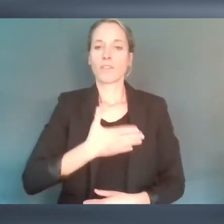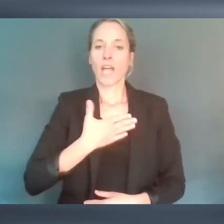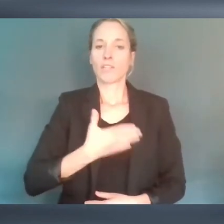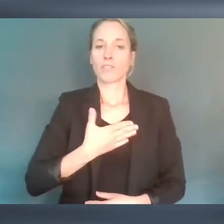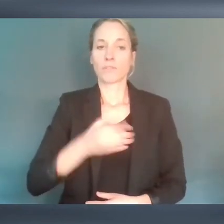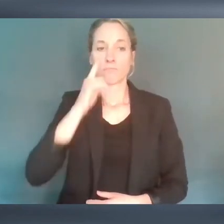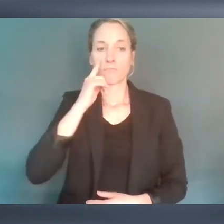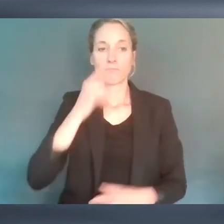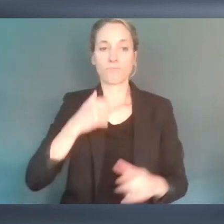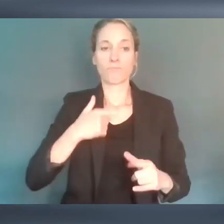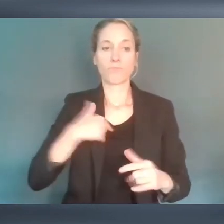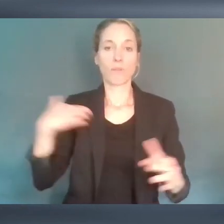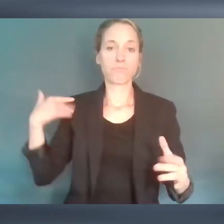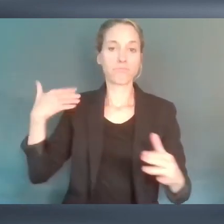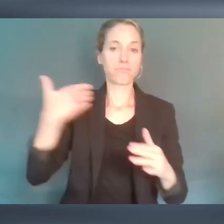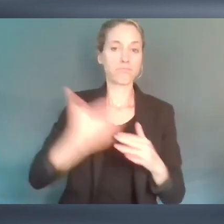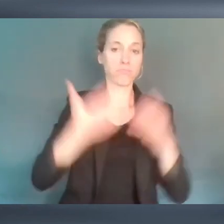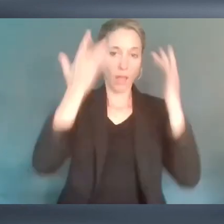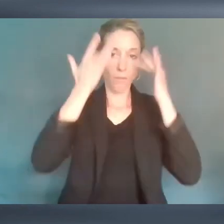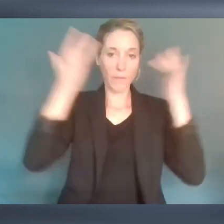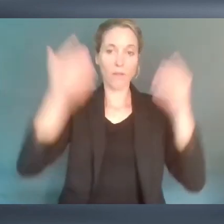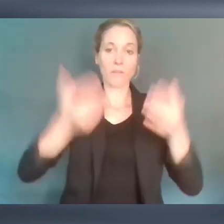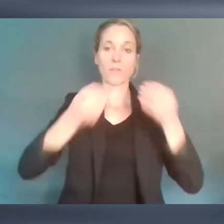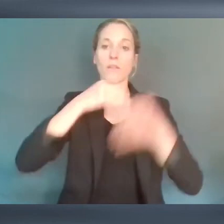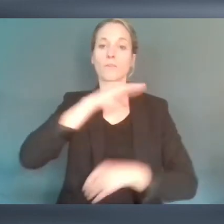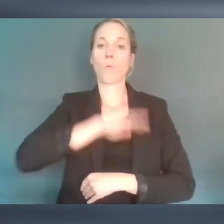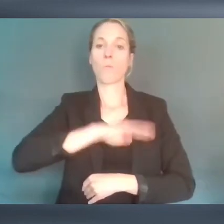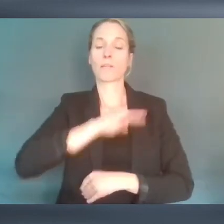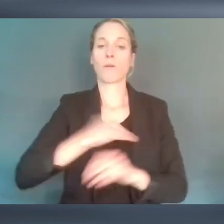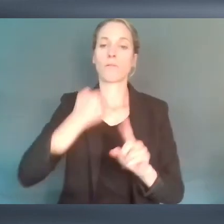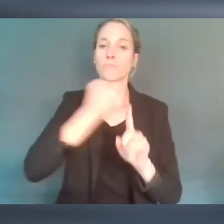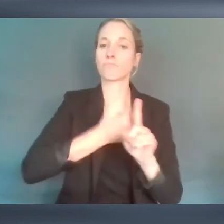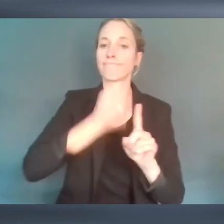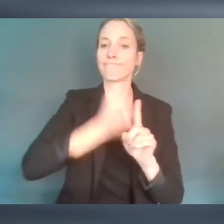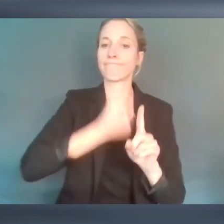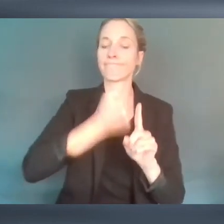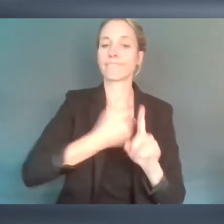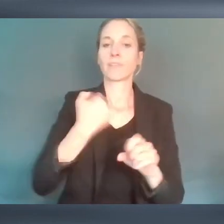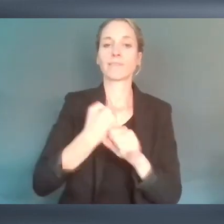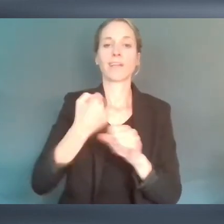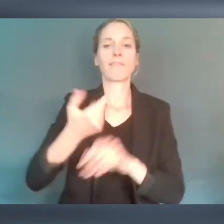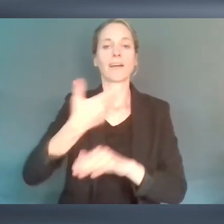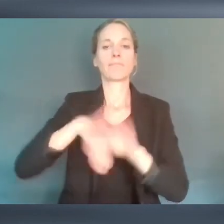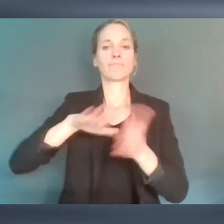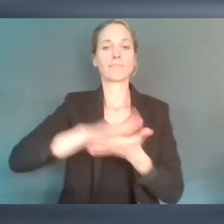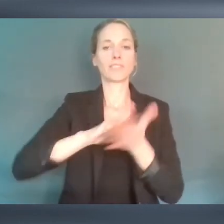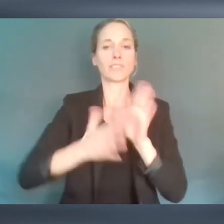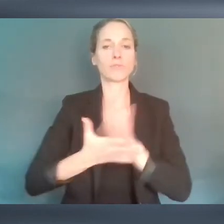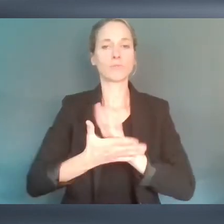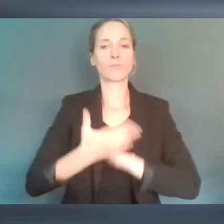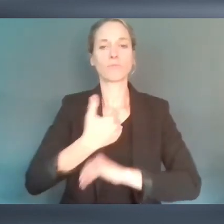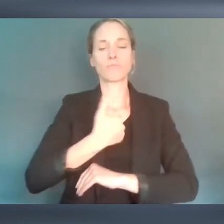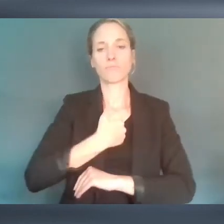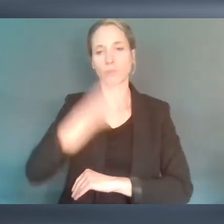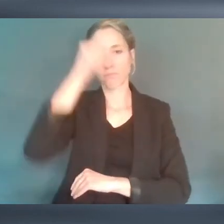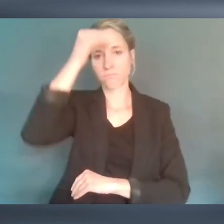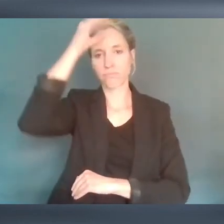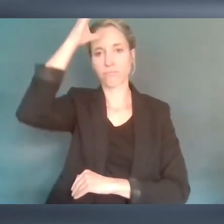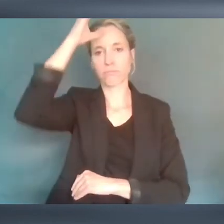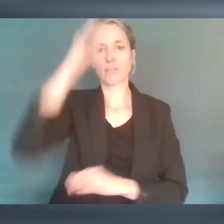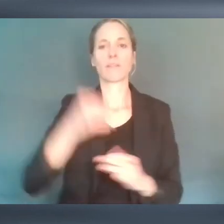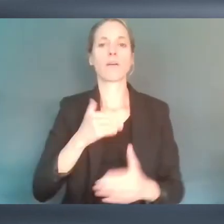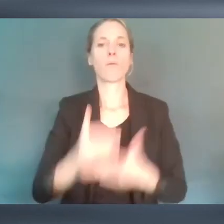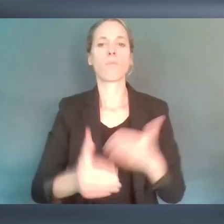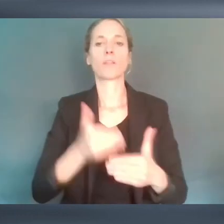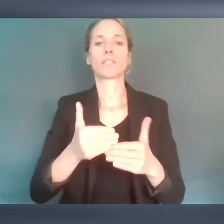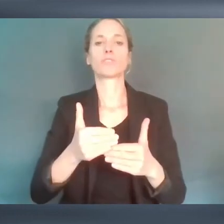compétences comme militant dans des associations. Je connais les processus démocratiques. Je me suis confronté aux médias